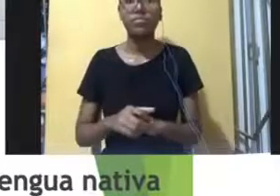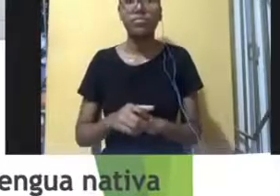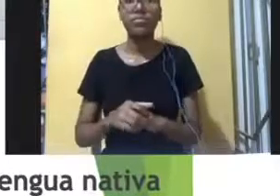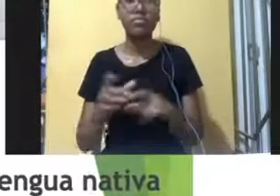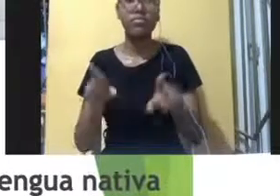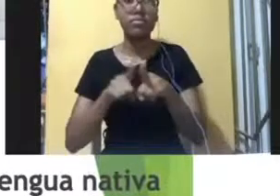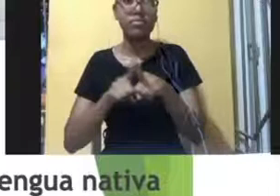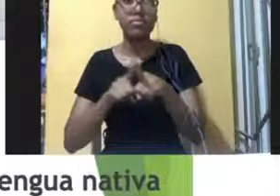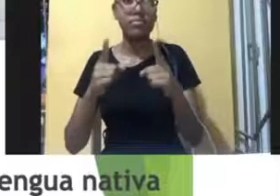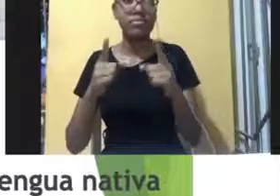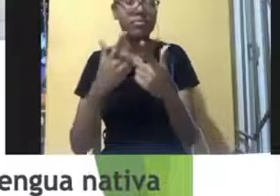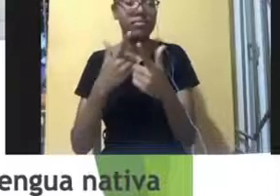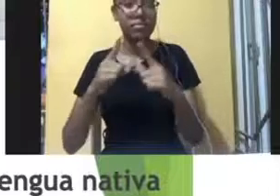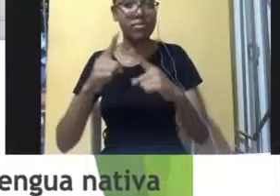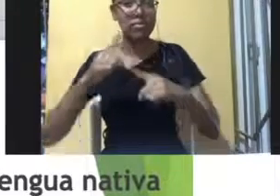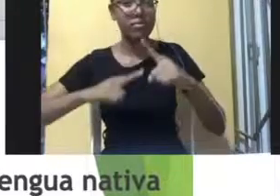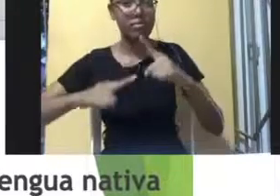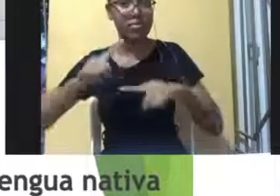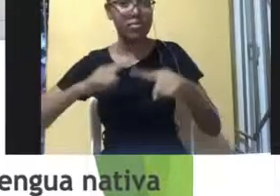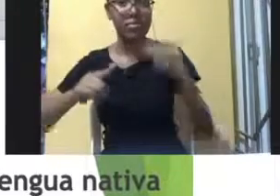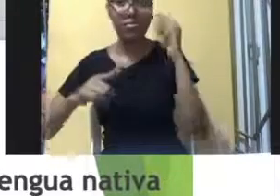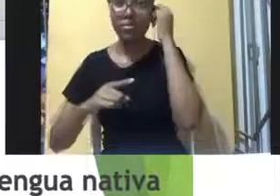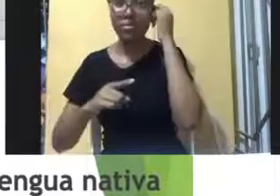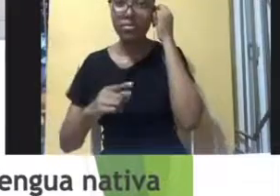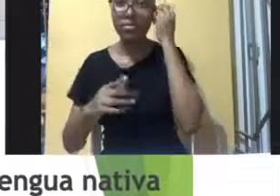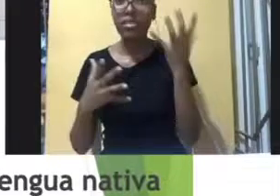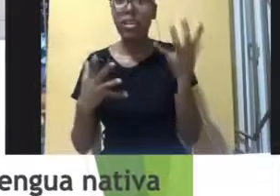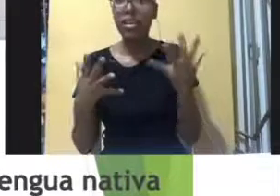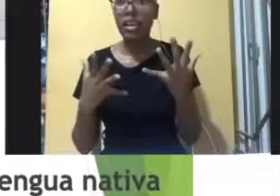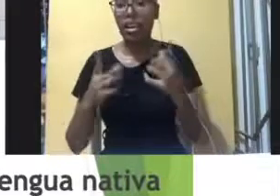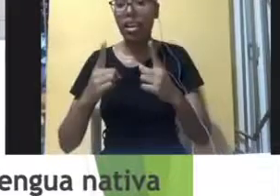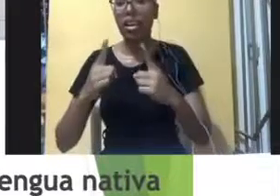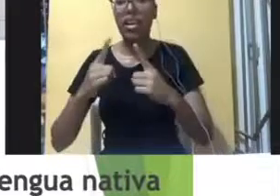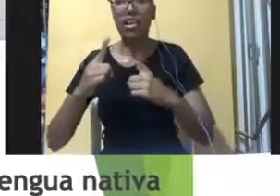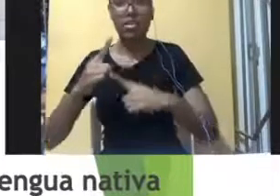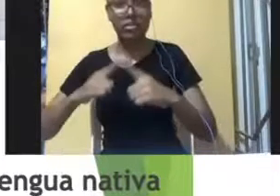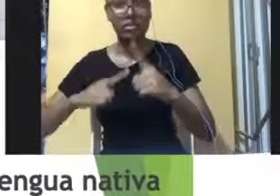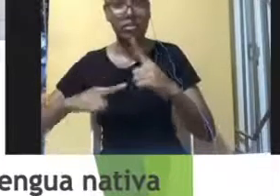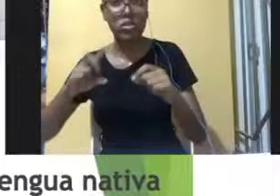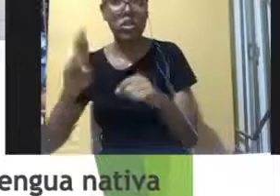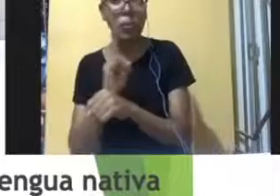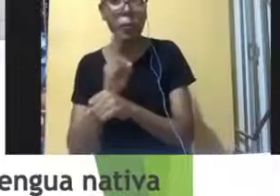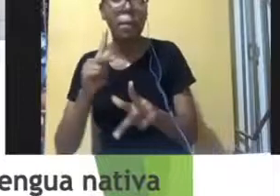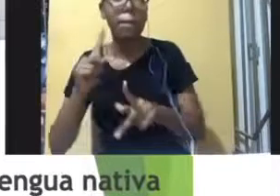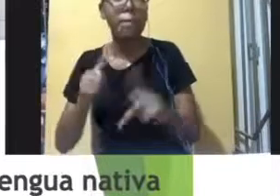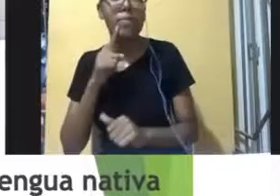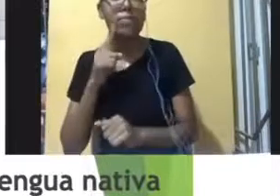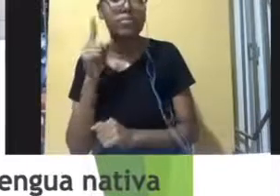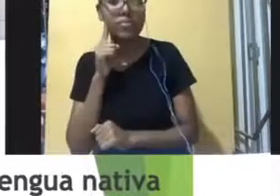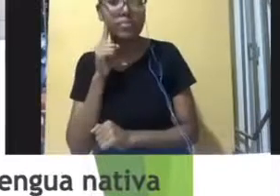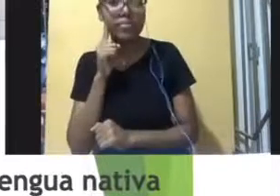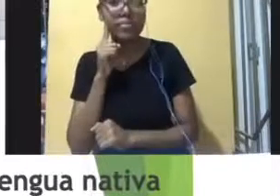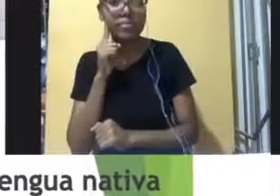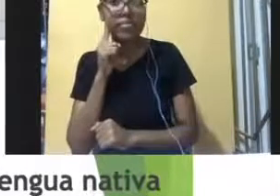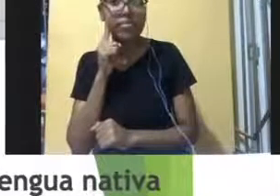lengua nativa o la primera lengua de las personas sordas. Como le digo, tiene